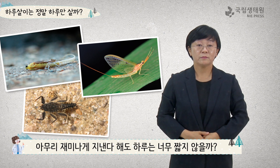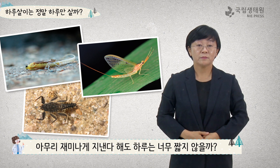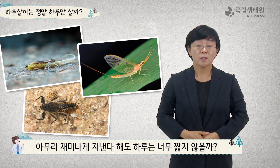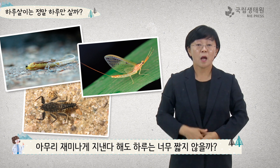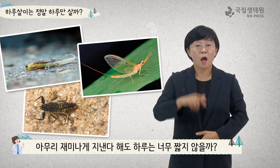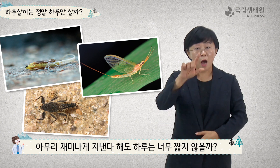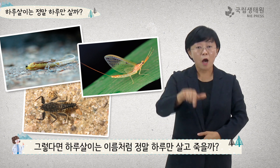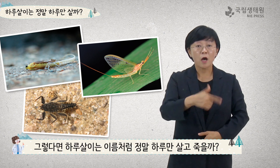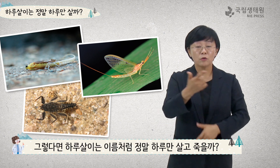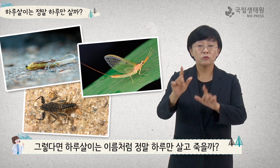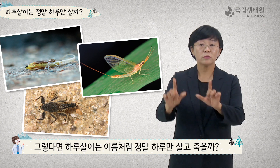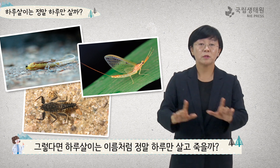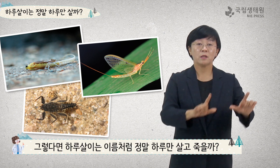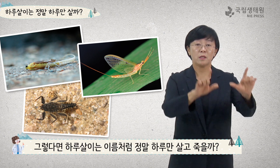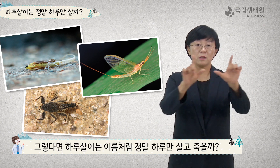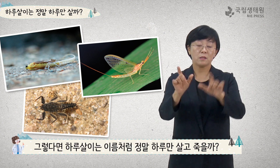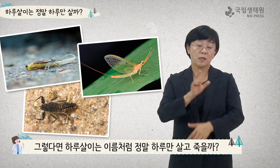것 같니?